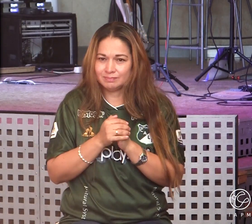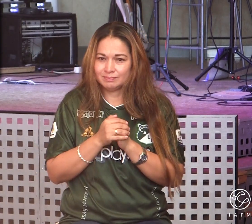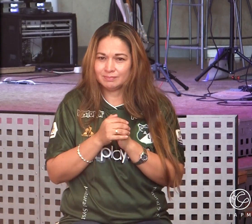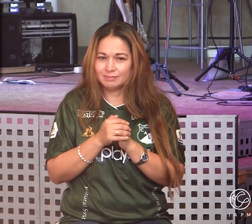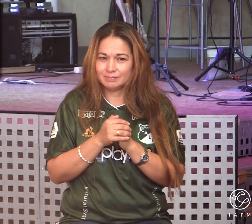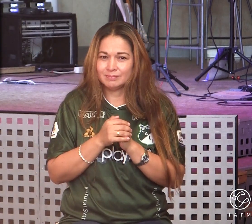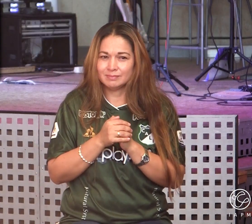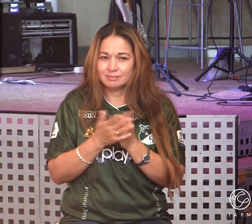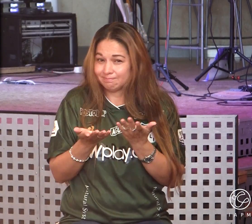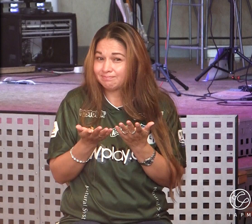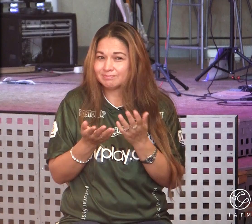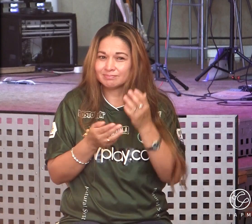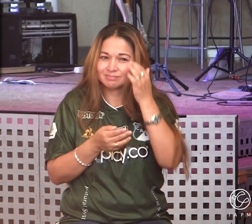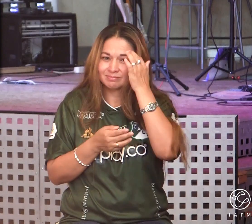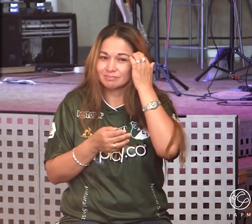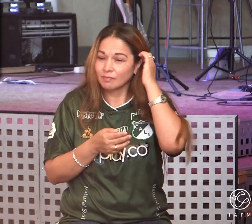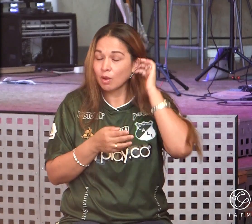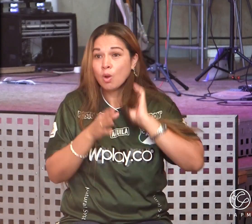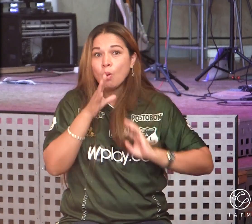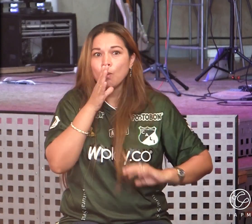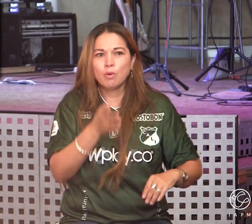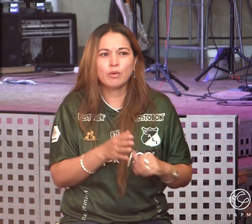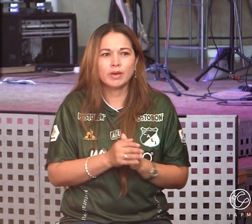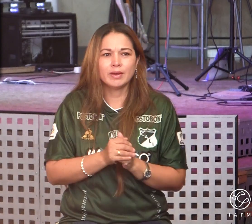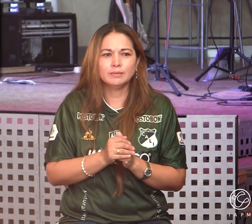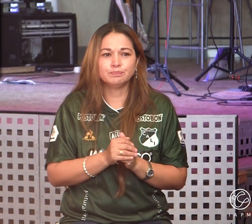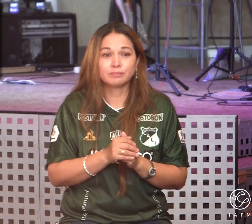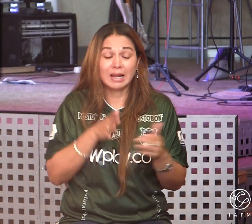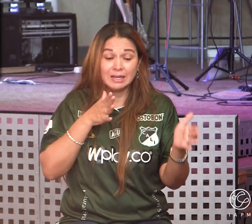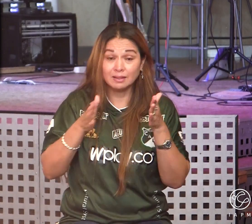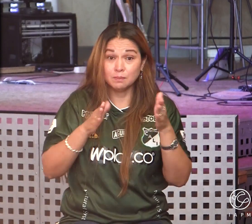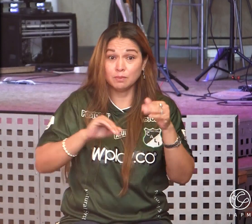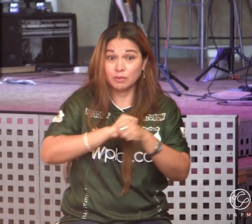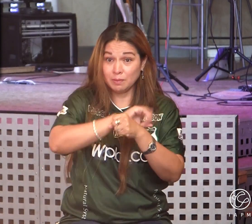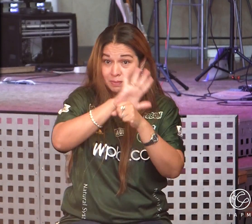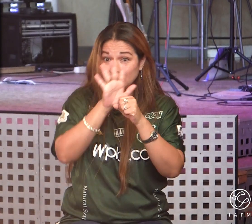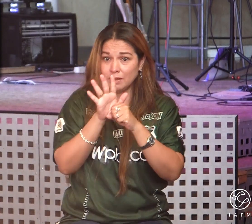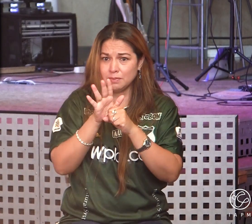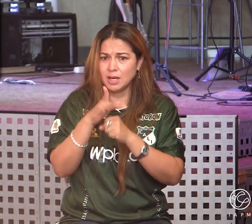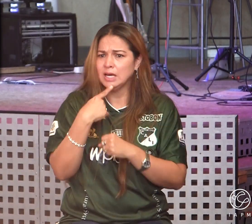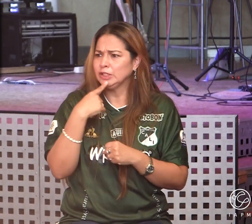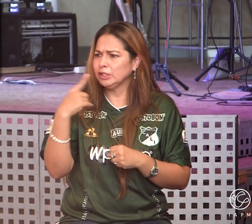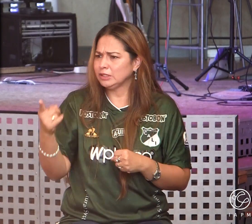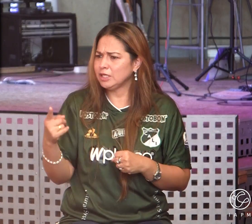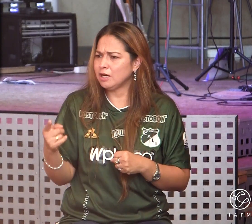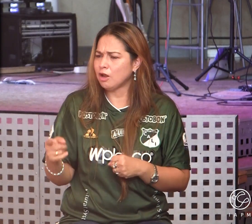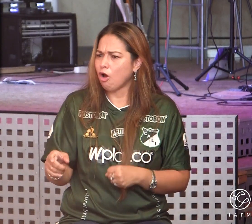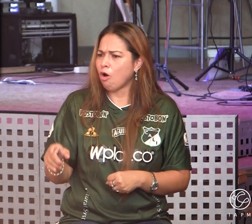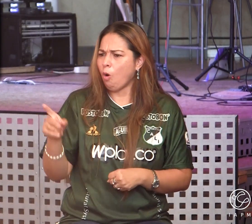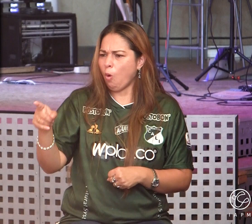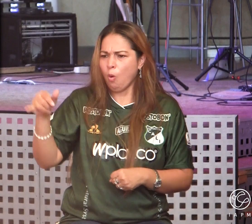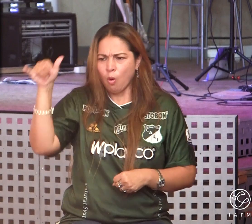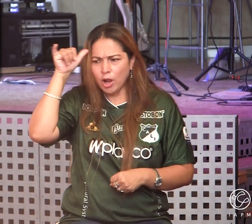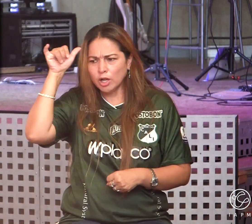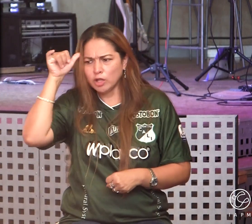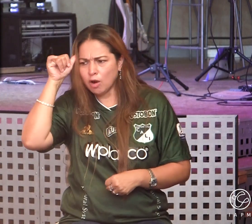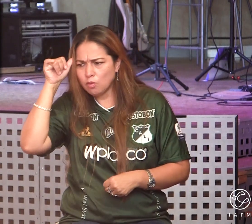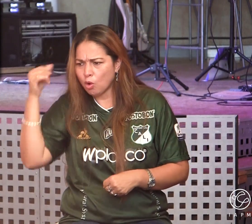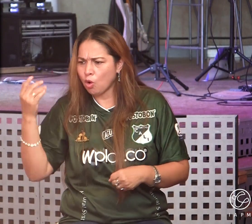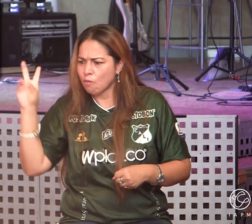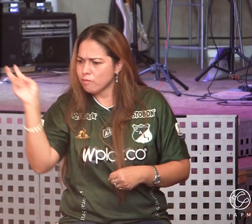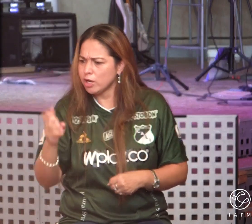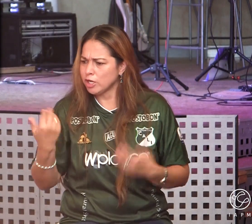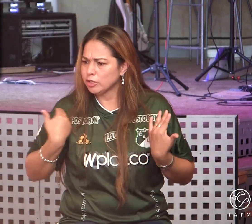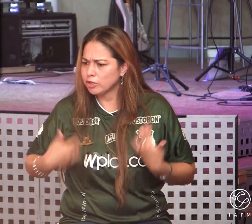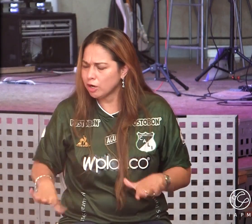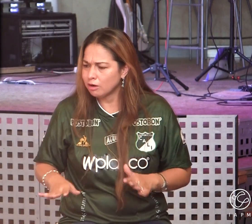nuestros, los mensajes estrictamente apocalípticos, los mensajes del anticristo es este, el anticristo está allá. El último que tuvimos,